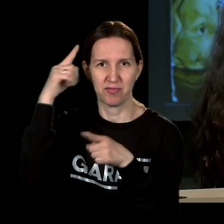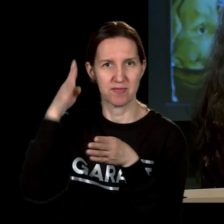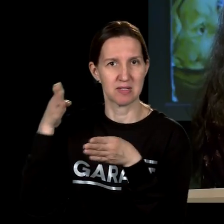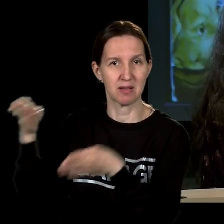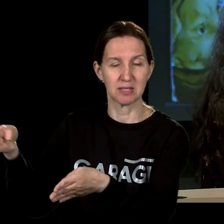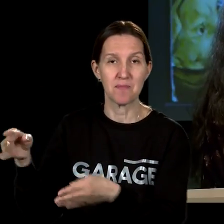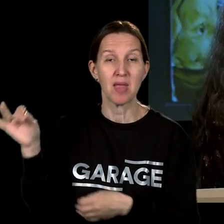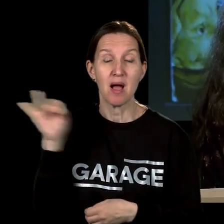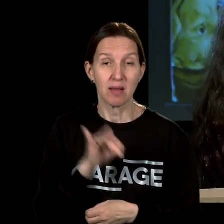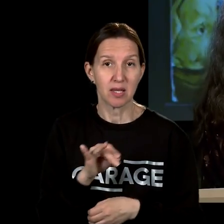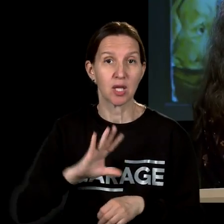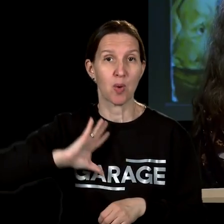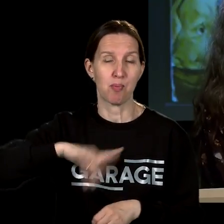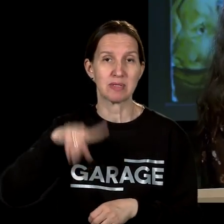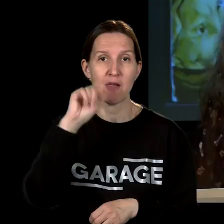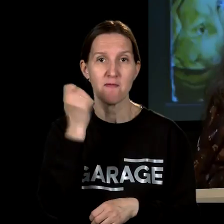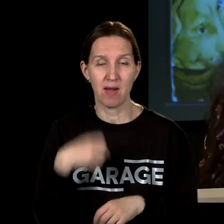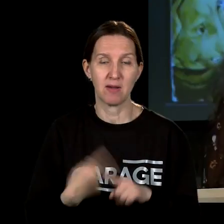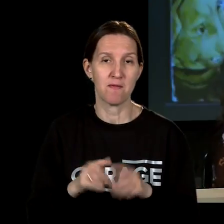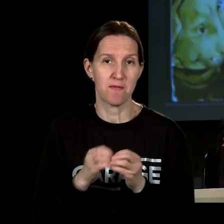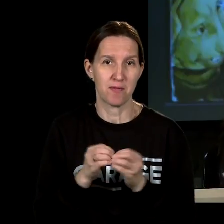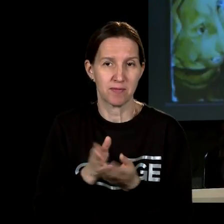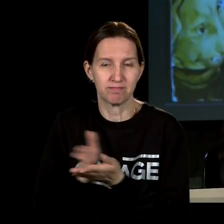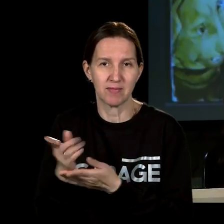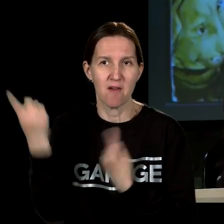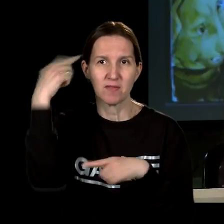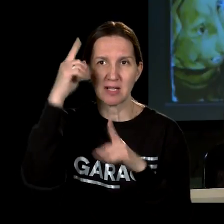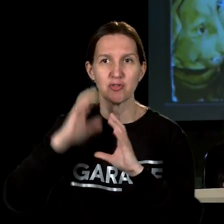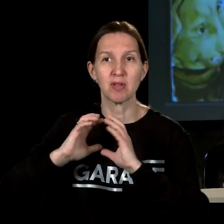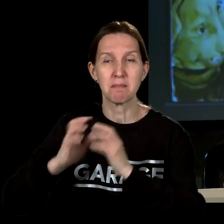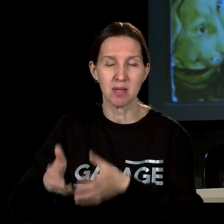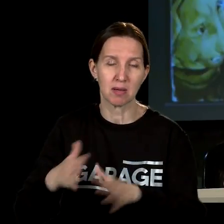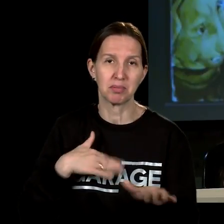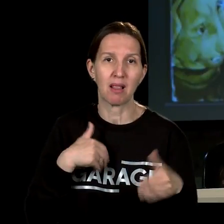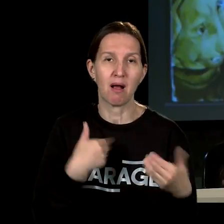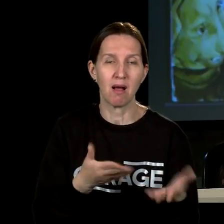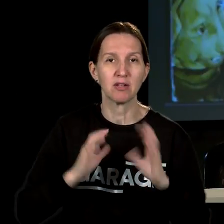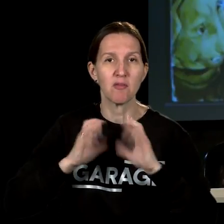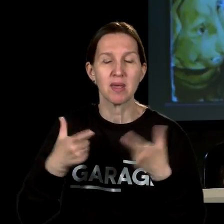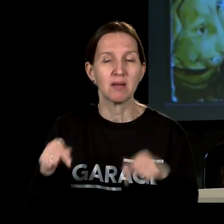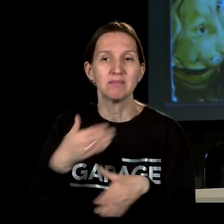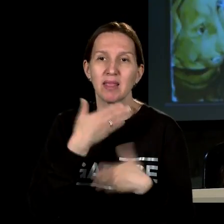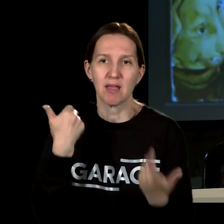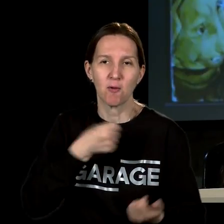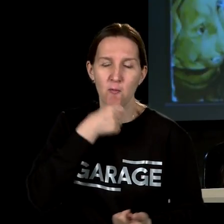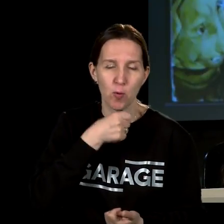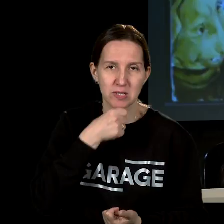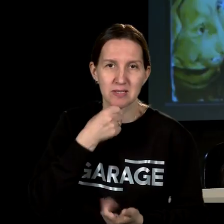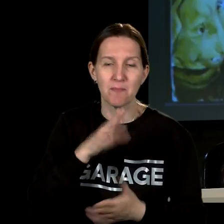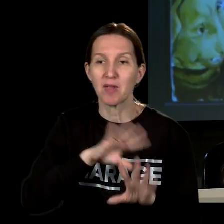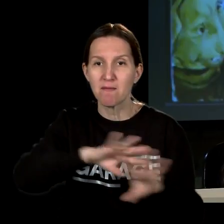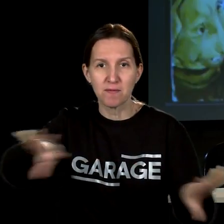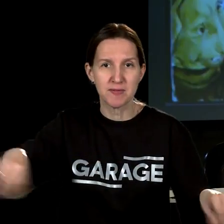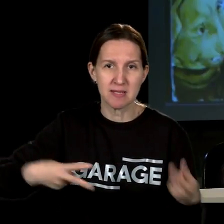в сказочный мир предлагает, в мир, где нет возраста, в мир, где все дети, поэтому все невинны, и предлагает